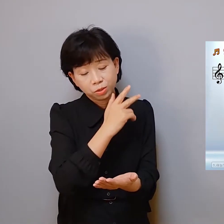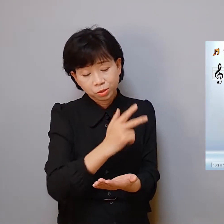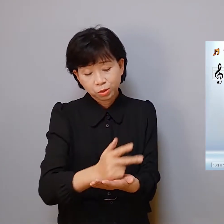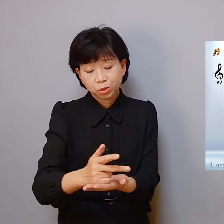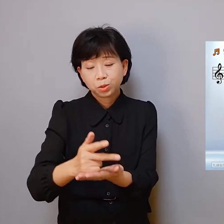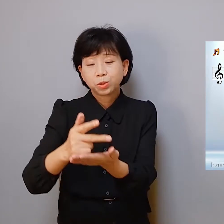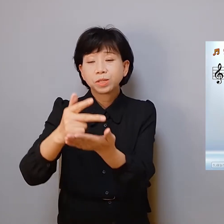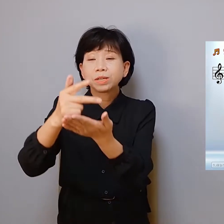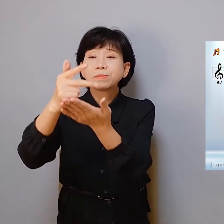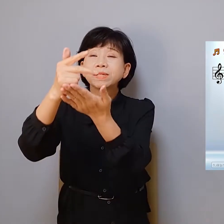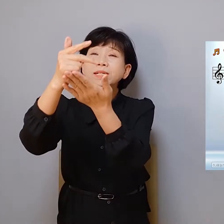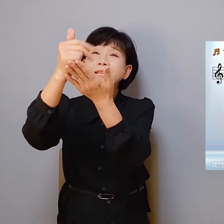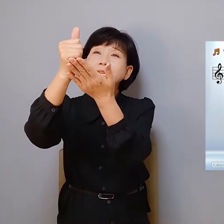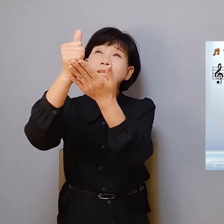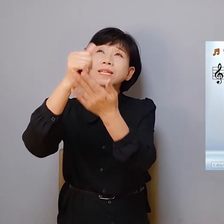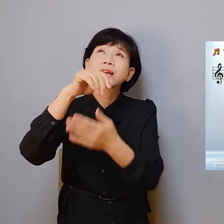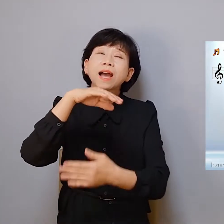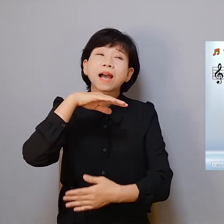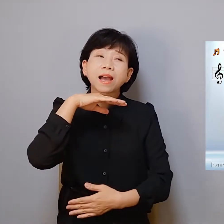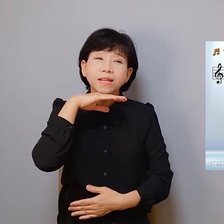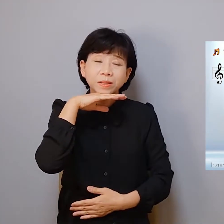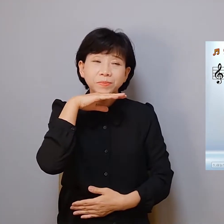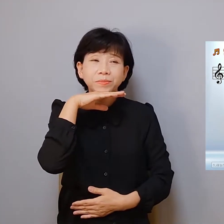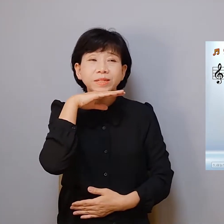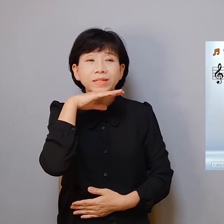임재하소서 주님을